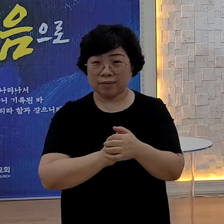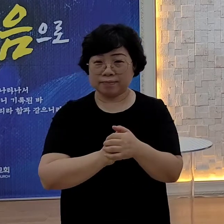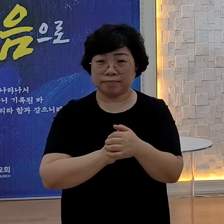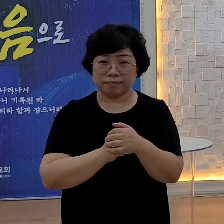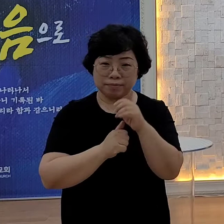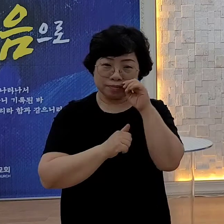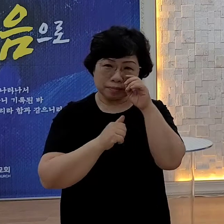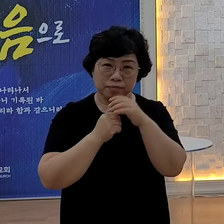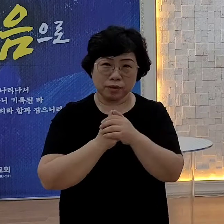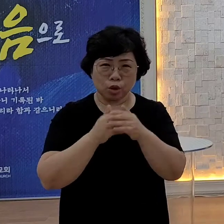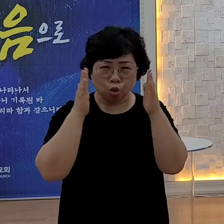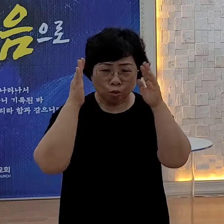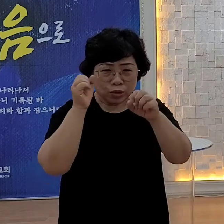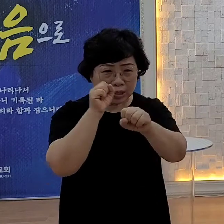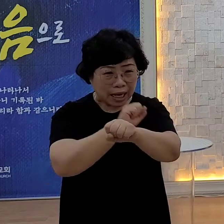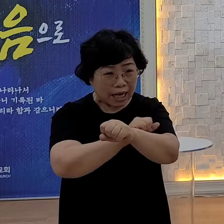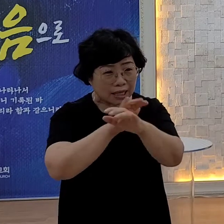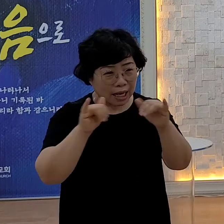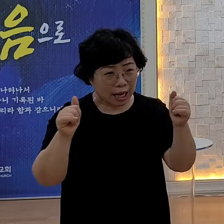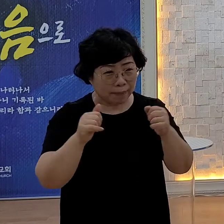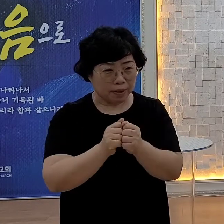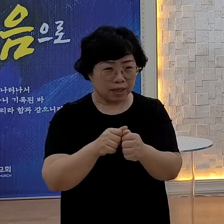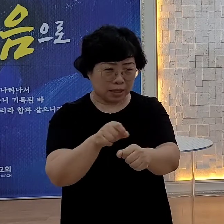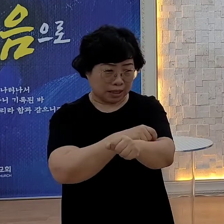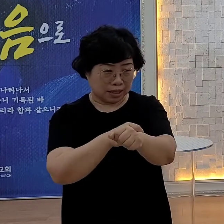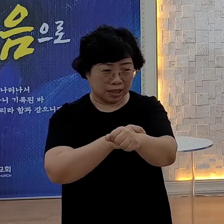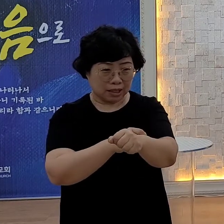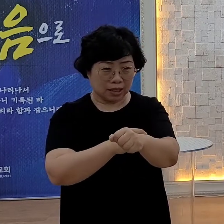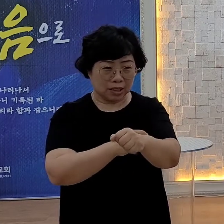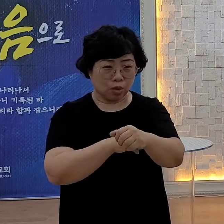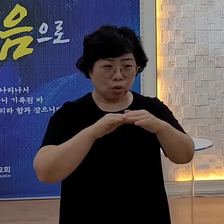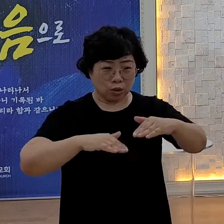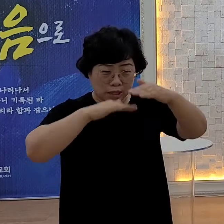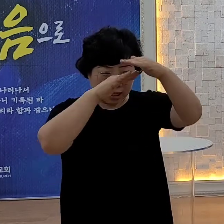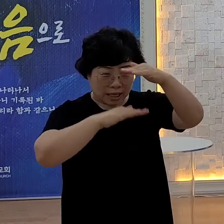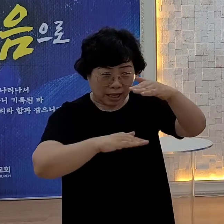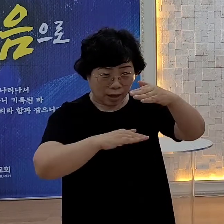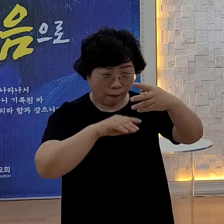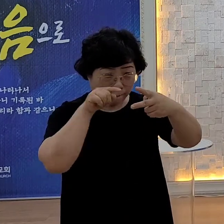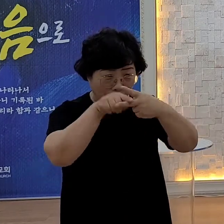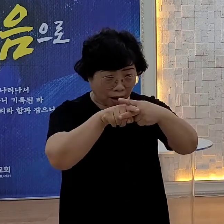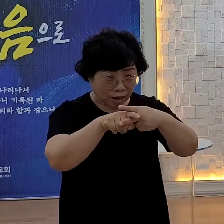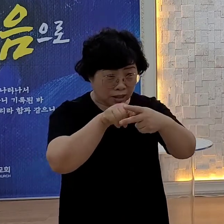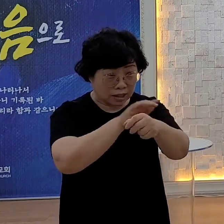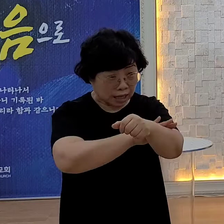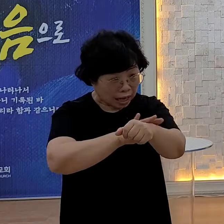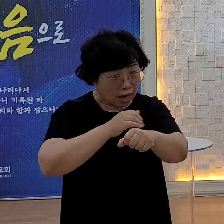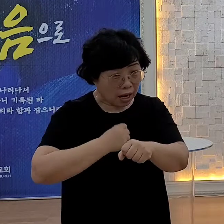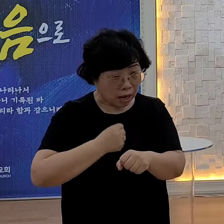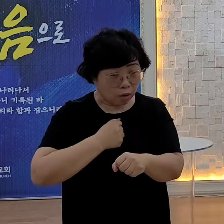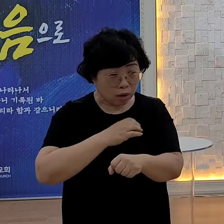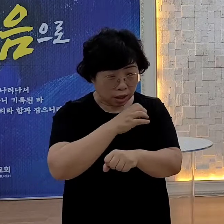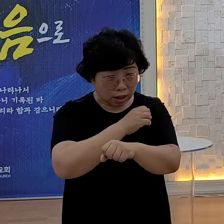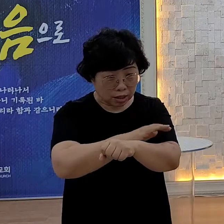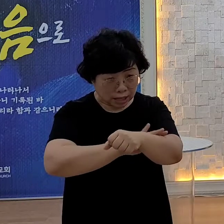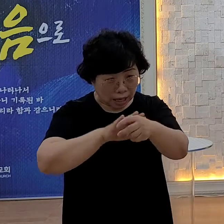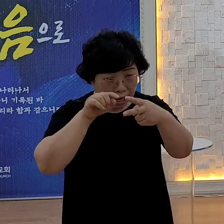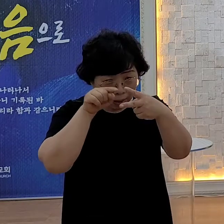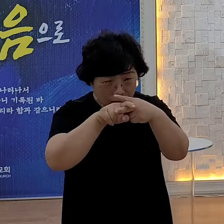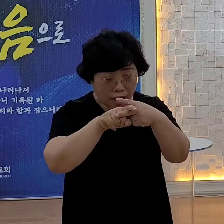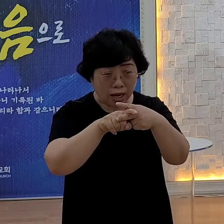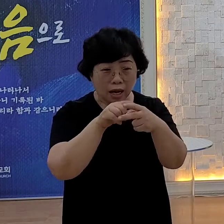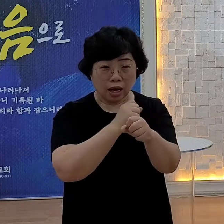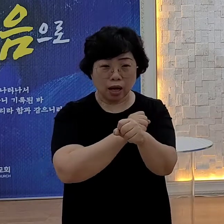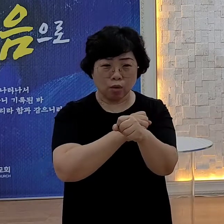그리고요, 그 중요한 요점을 오랫동안 기억을 합니다. 그리고 시험 공부할 때 그 요점만